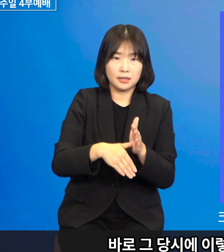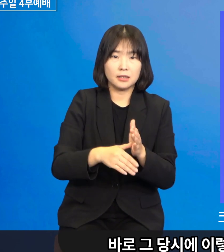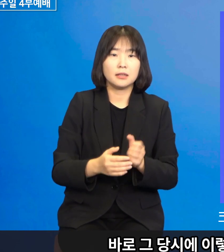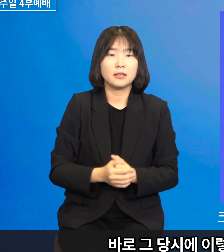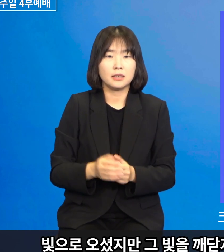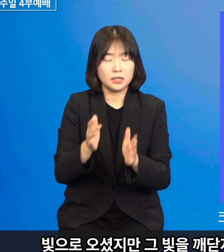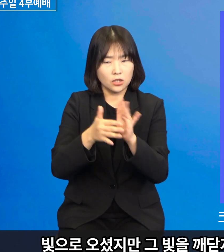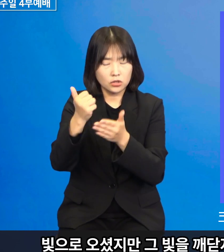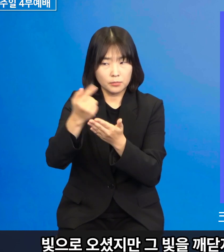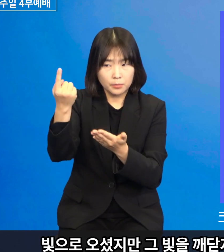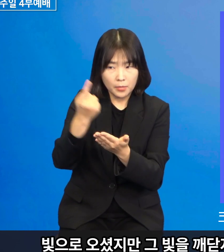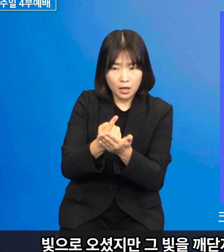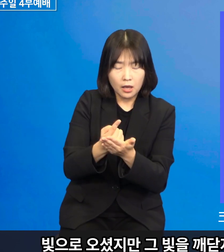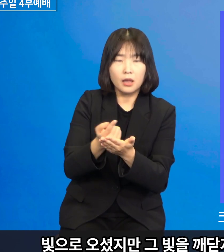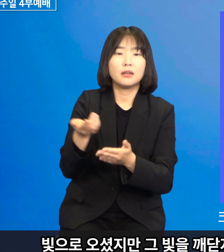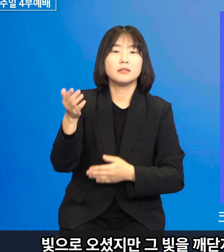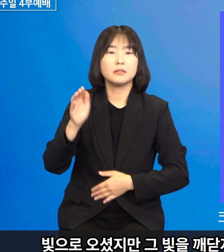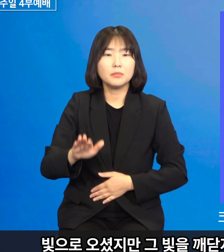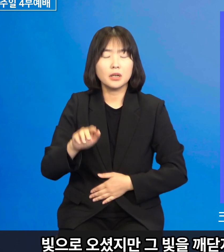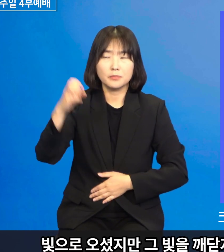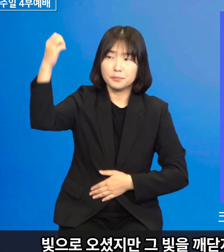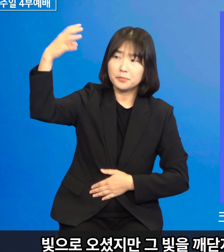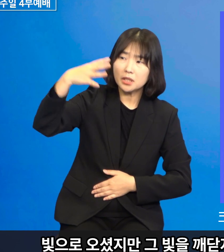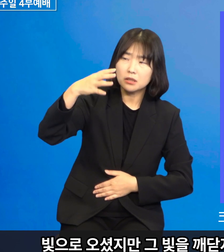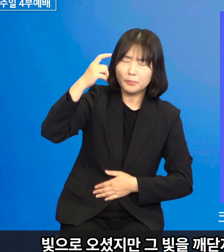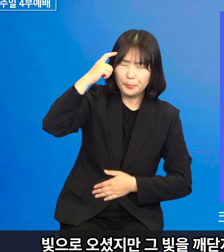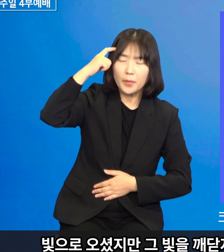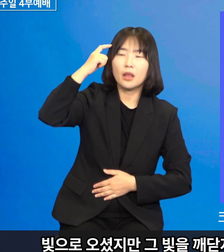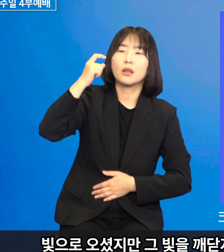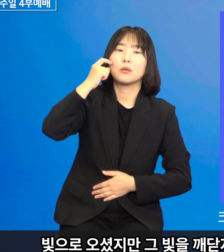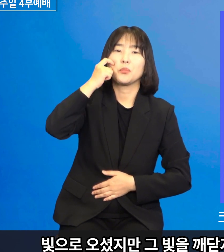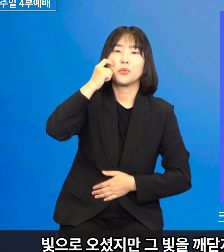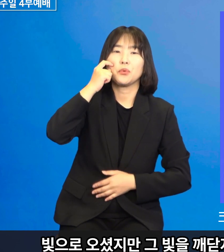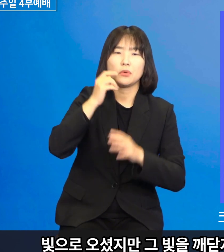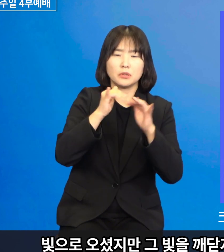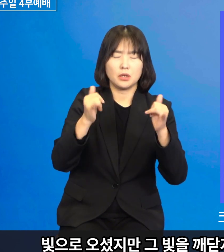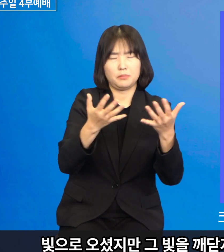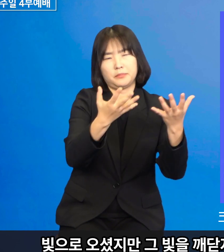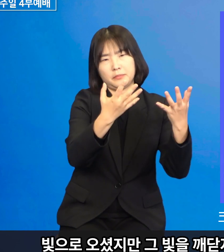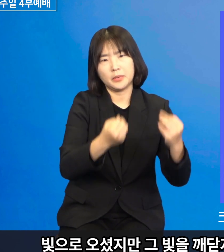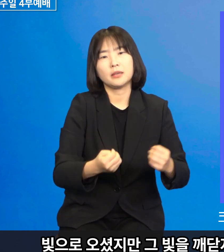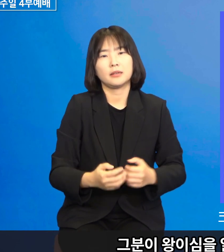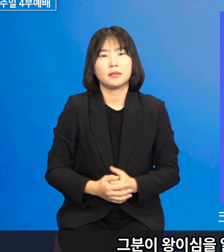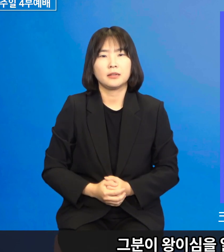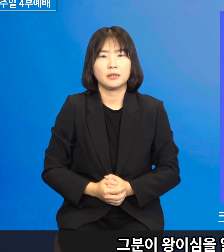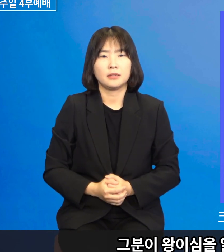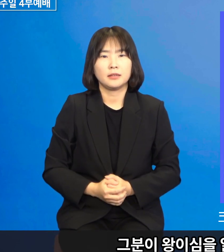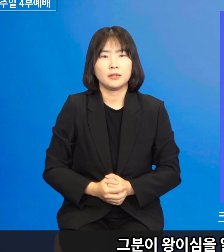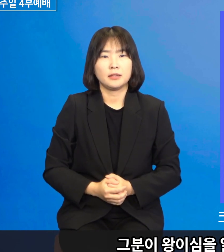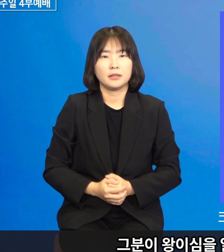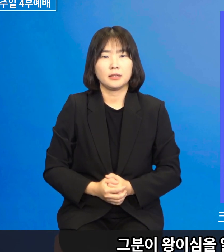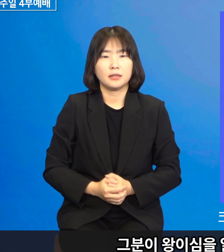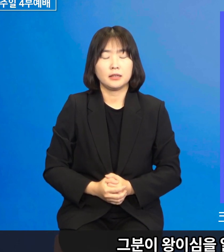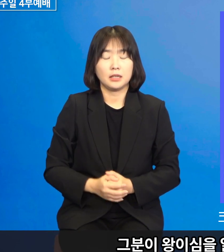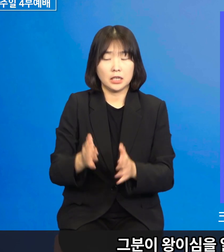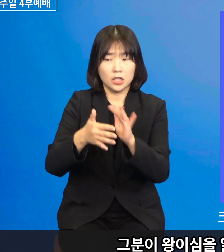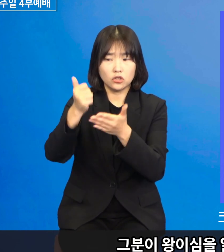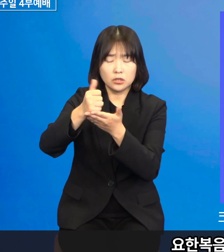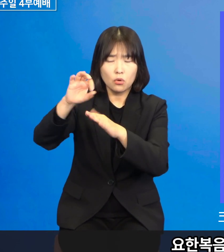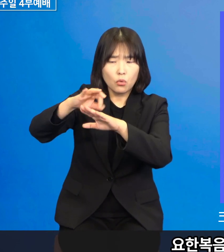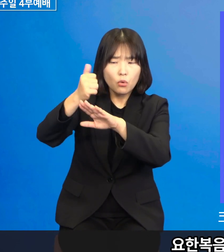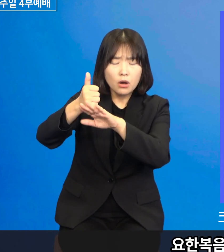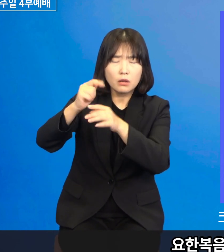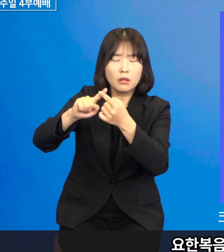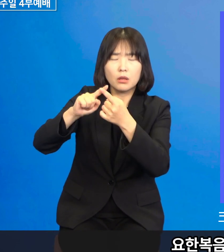예수님이 오셨지만, 빛으로 오셨지만 그 빛을 깨닫지 못한 이들이 굉장히 많았습니다. 그분이 왕이심을 알지 못했다는